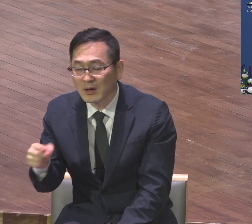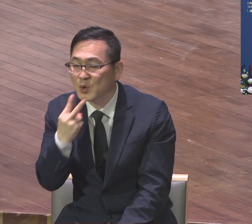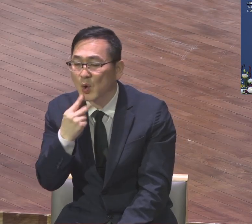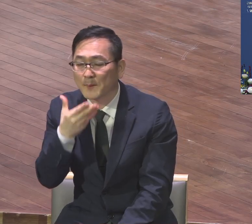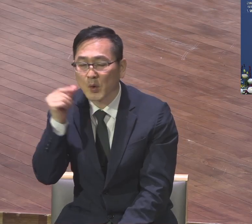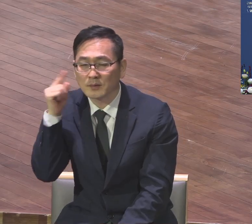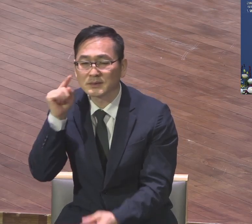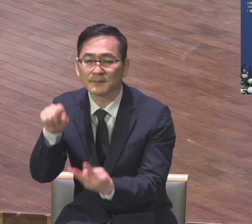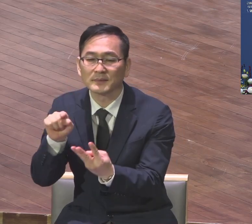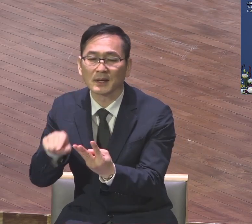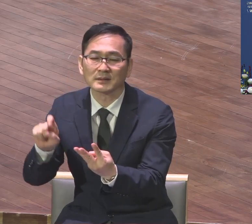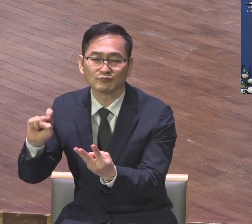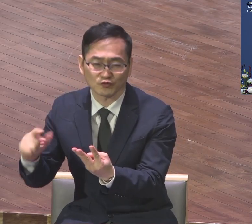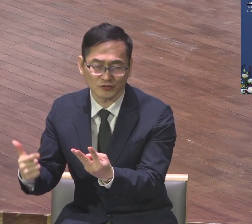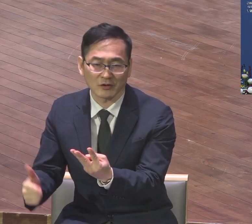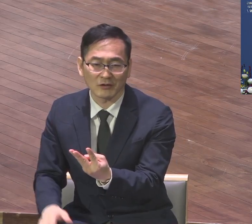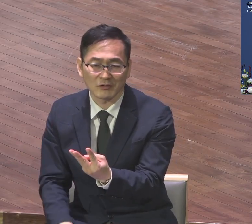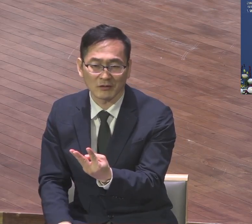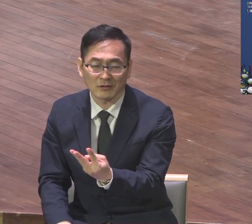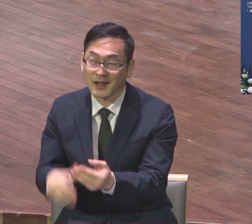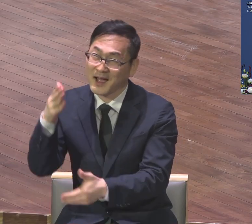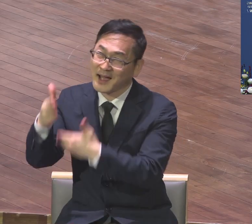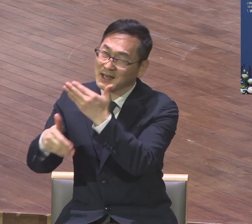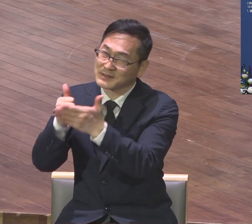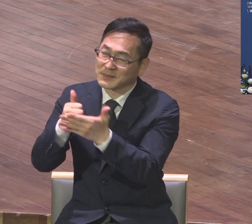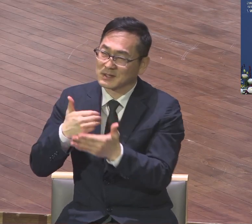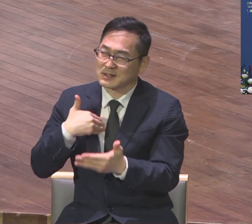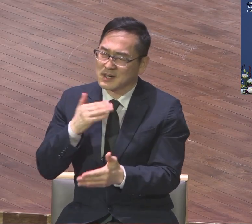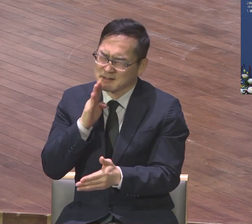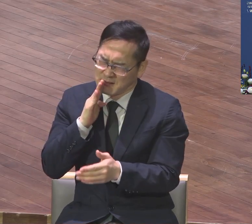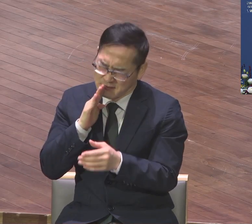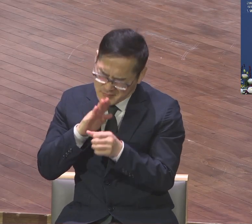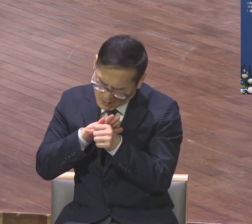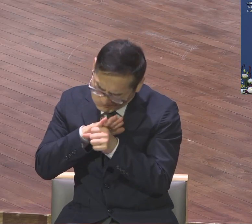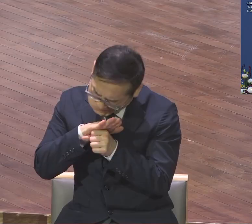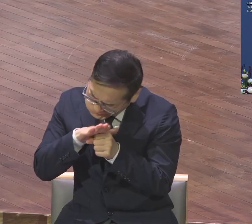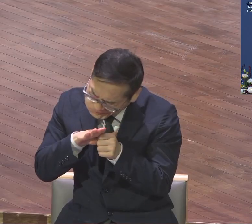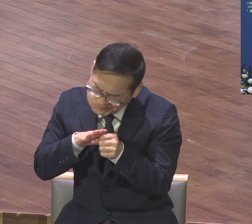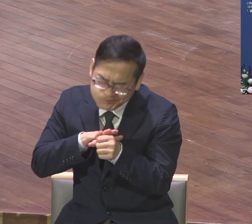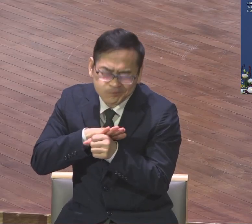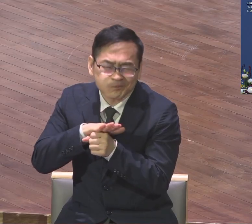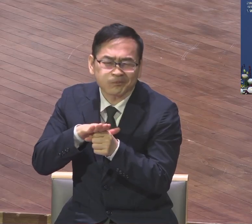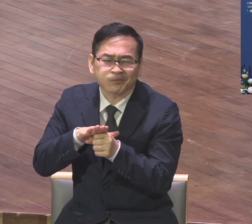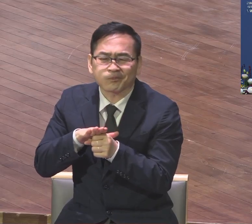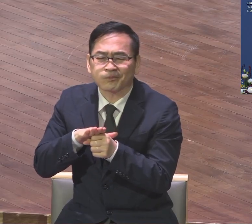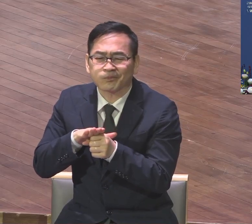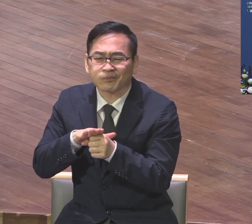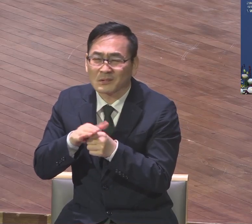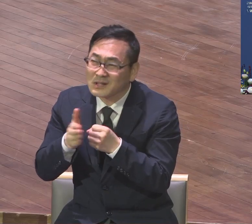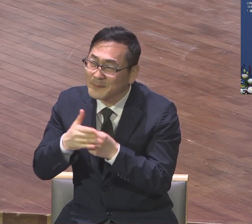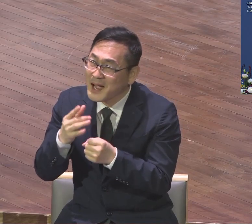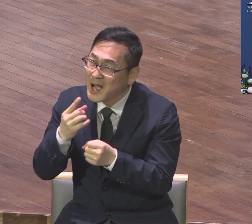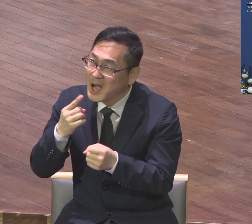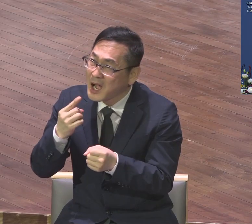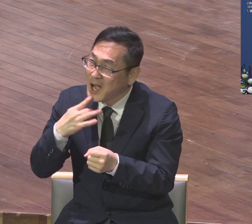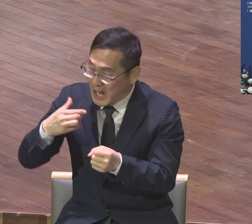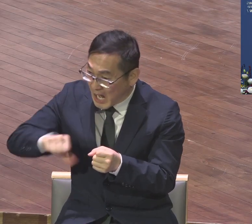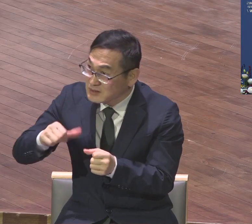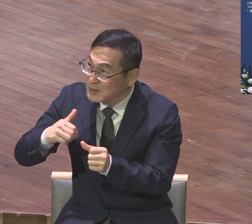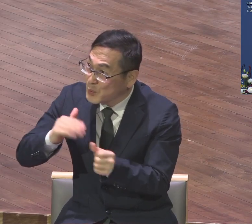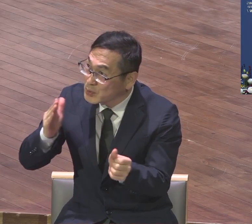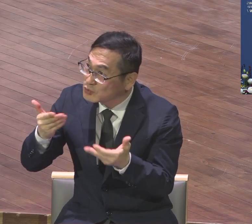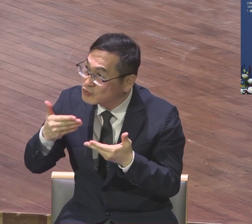핵심은 하나님이 나를 이렇게 사랑하셔서 독생자를